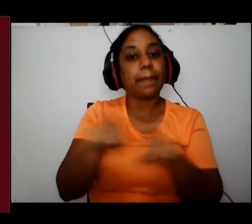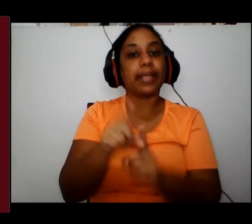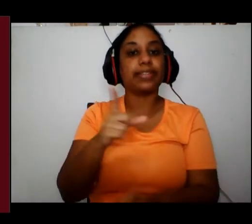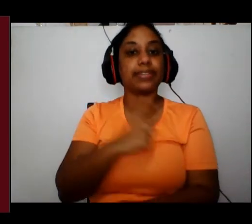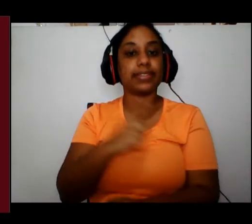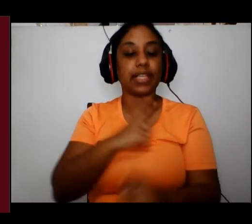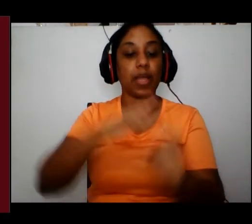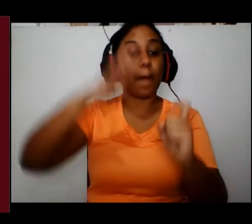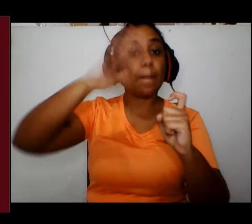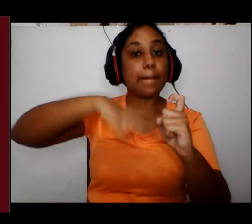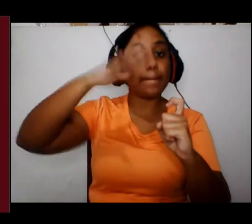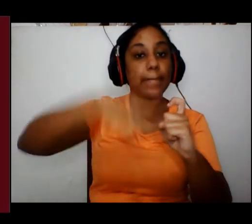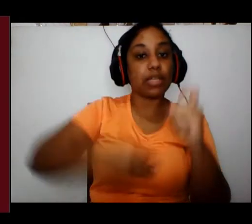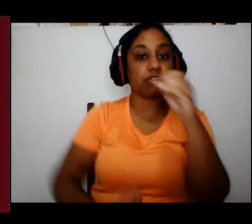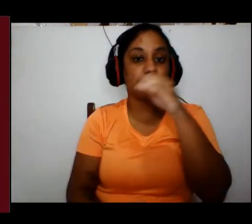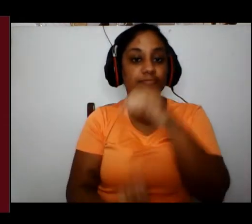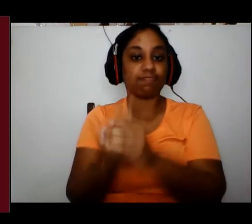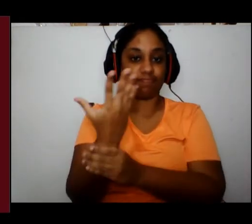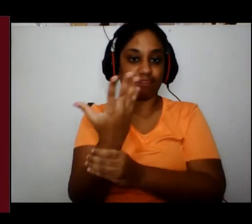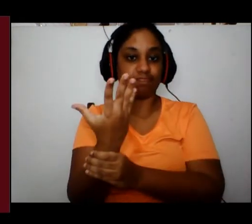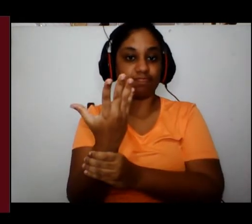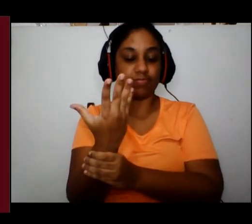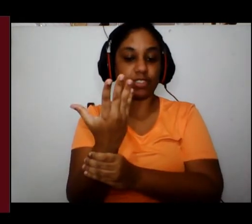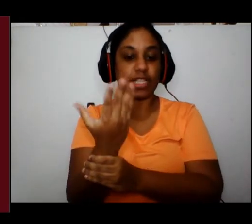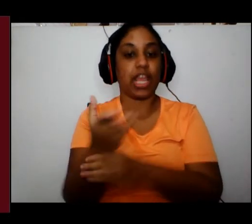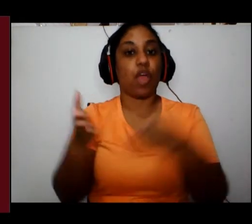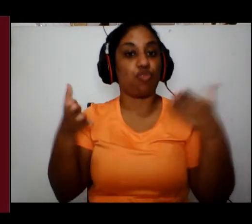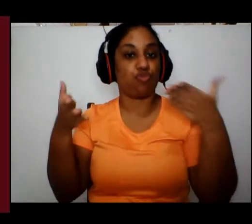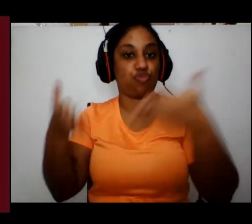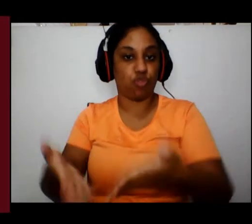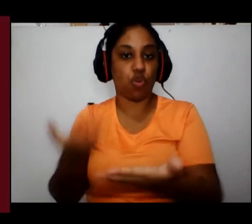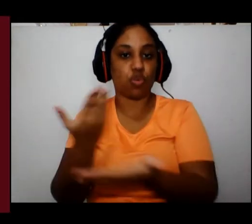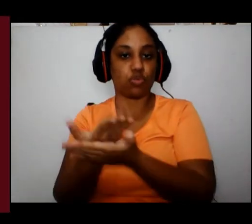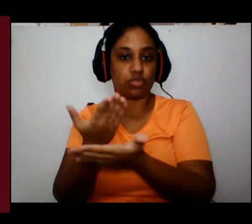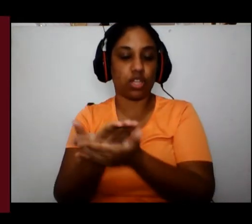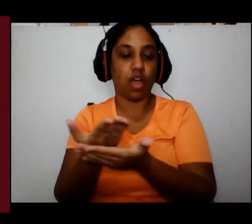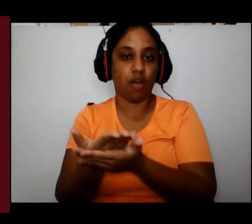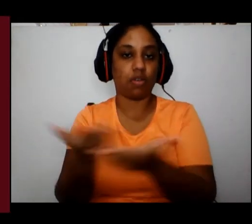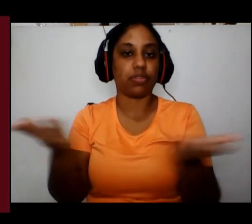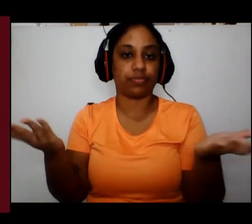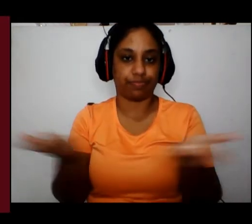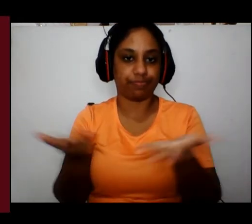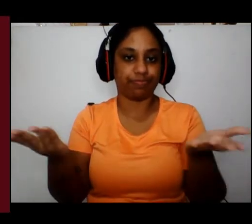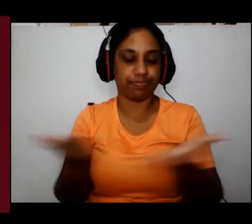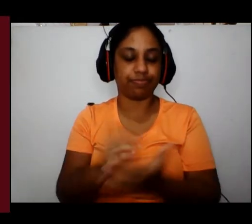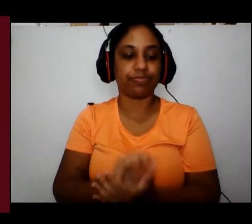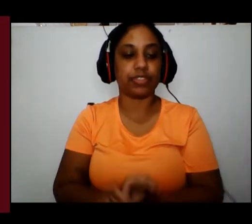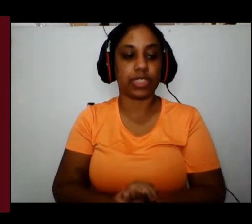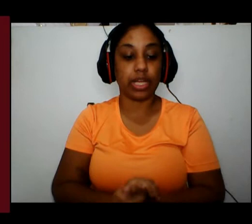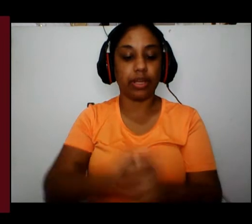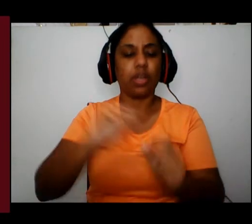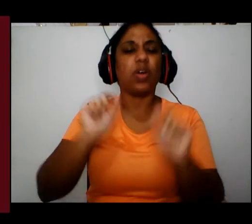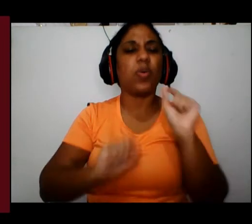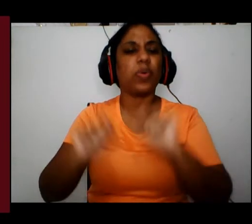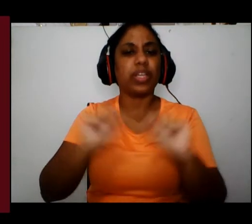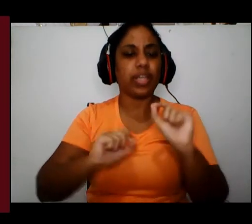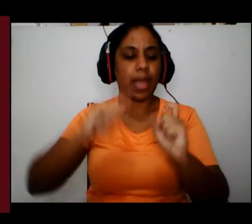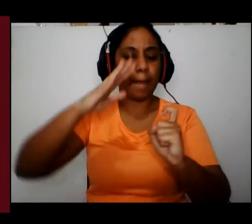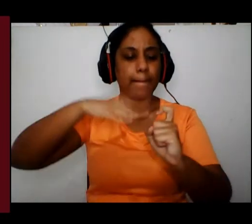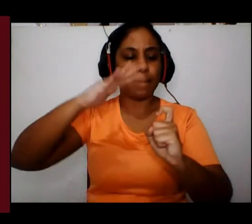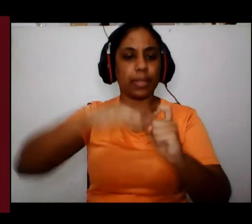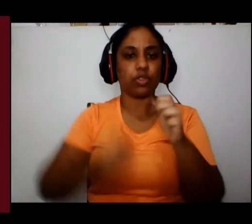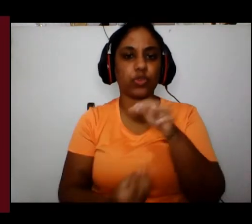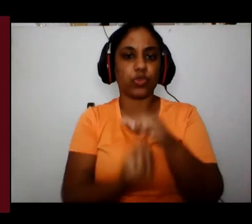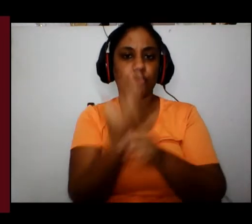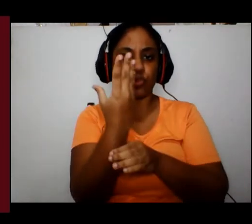mito fundante, que é o que nós veremos a seguir e é o foco da nossa aula de hoje. O mito fundante, gente, é aquele que explica